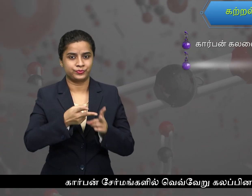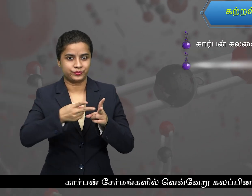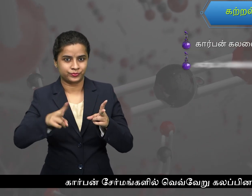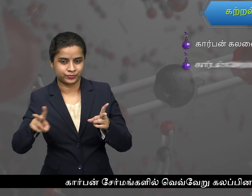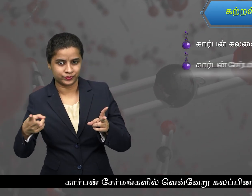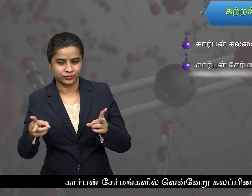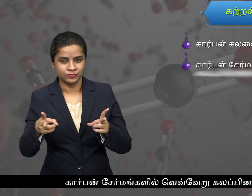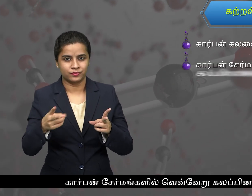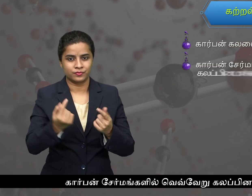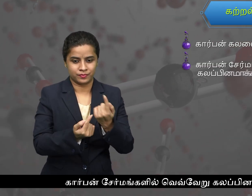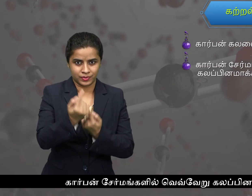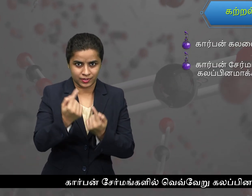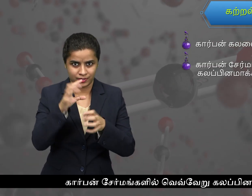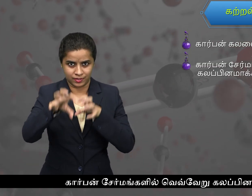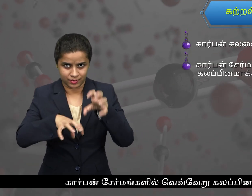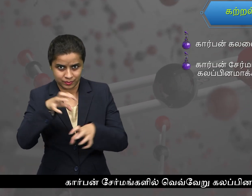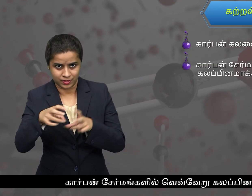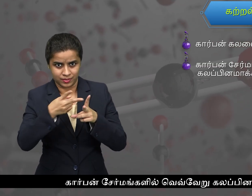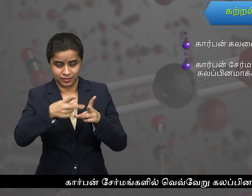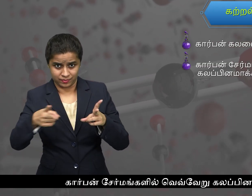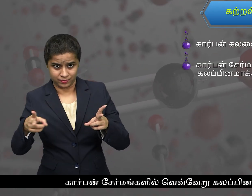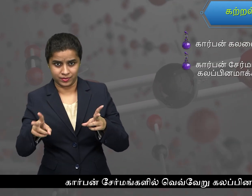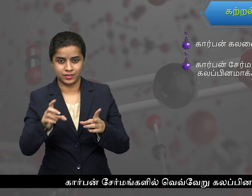கார்பன் சேர்மங்களில் வெவ்வேறு கலப்பினமாக்கல்,